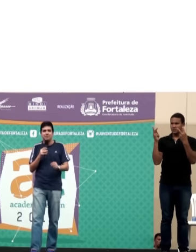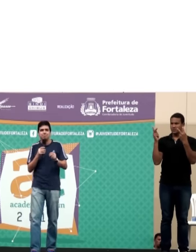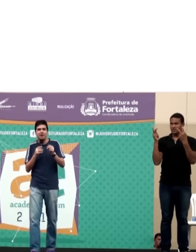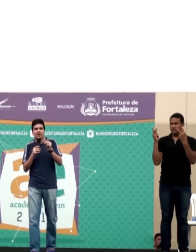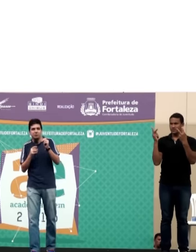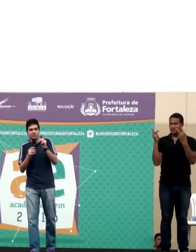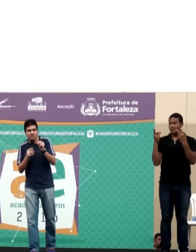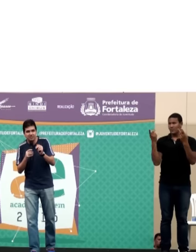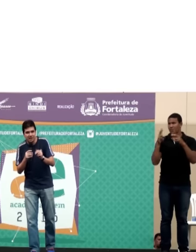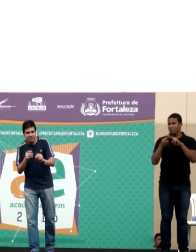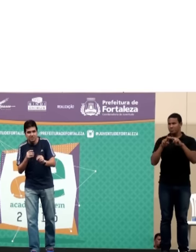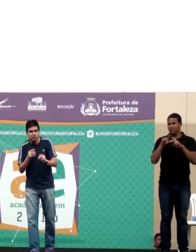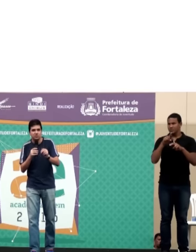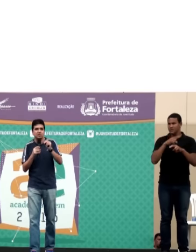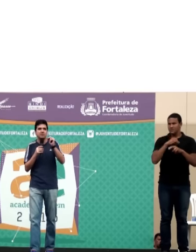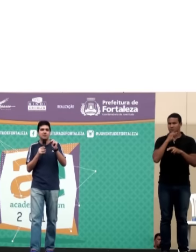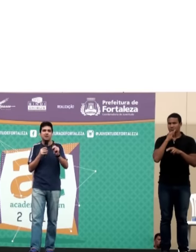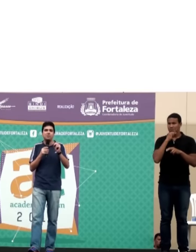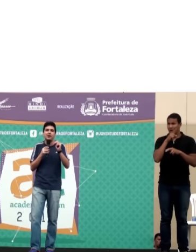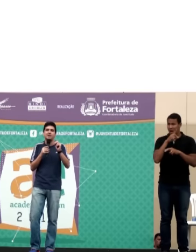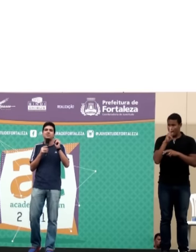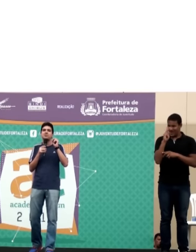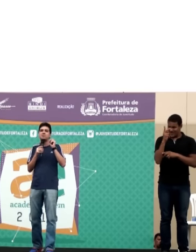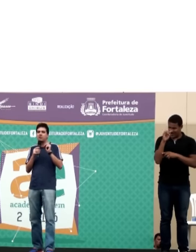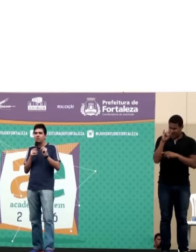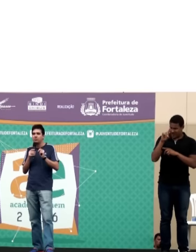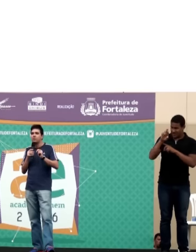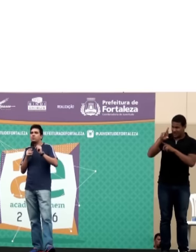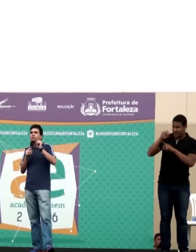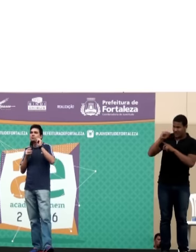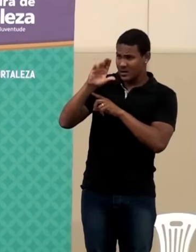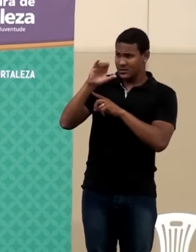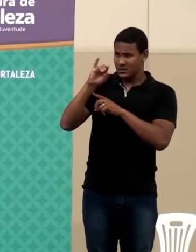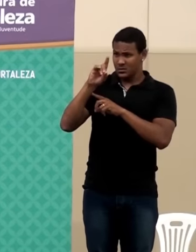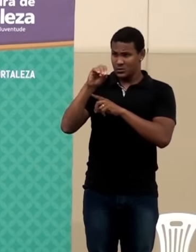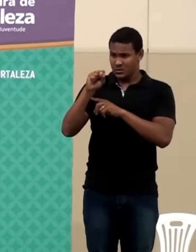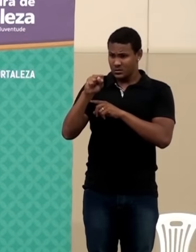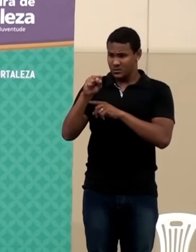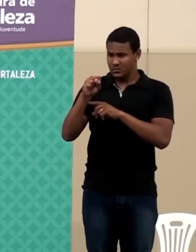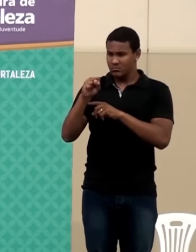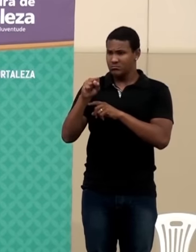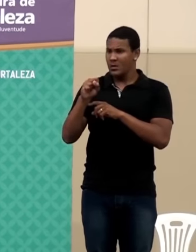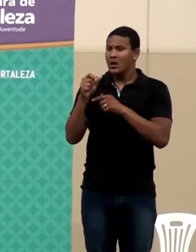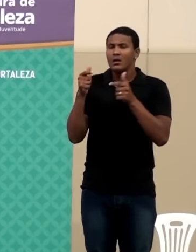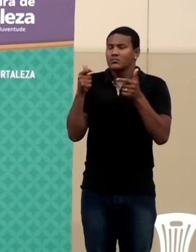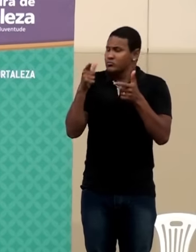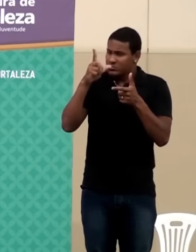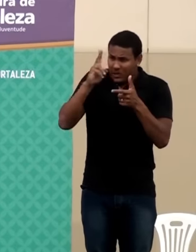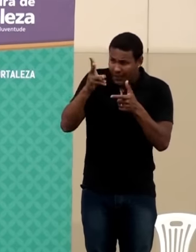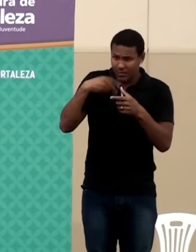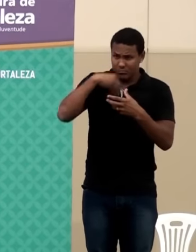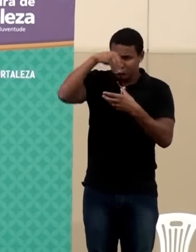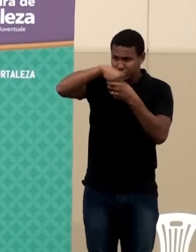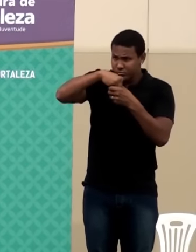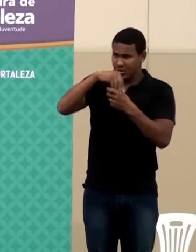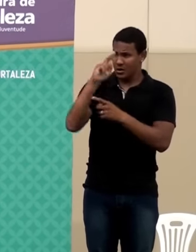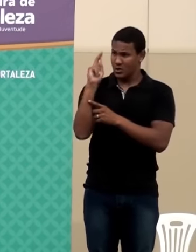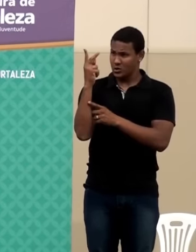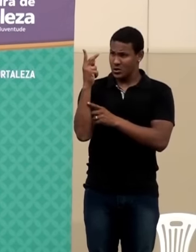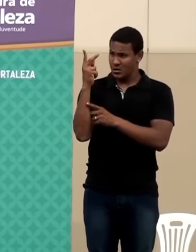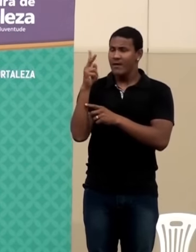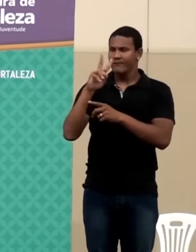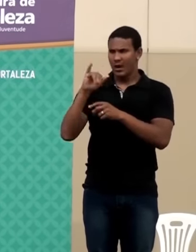Então, para os hidrácidos, não há exceção. Todos os hidrogênios presentes na fórmula